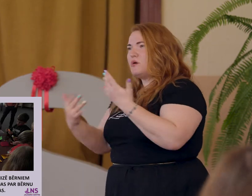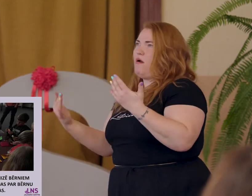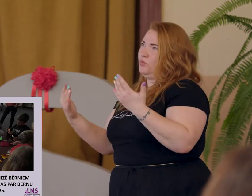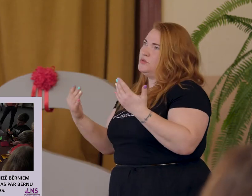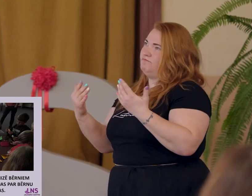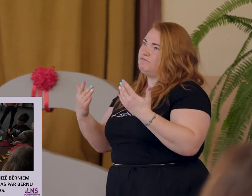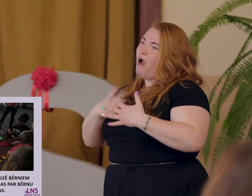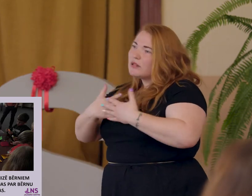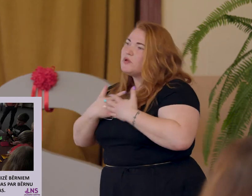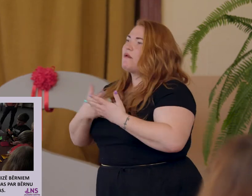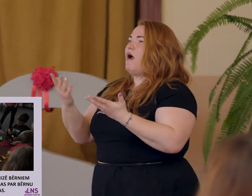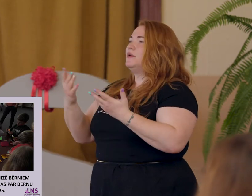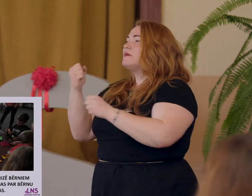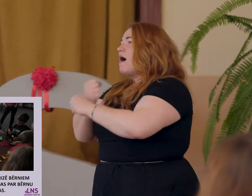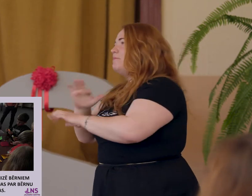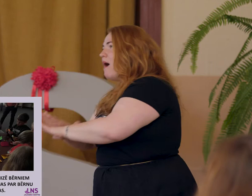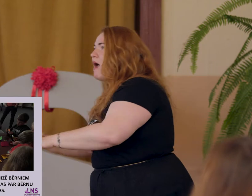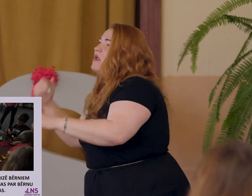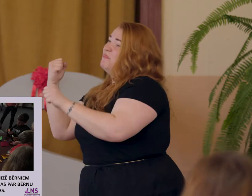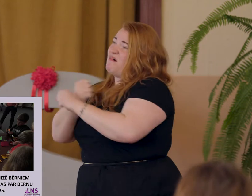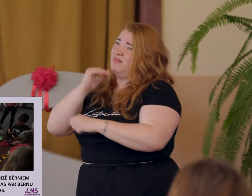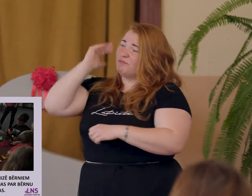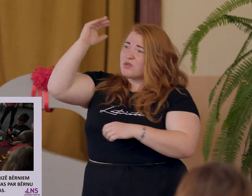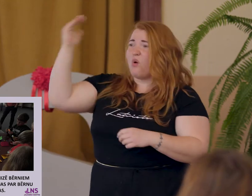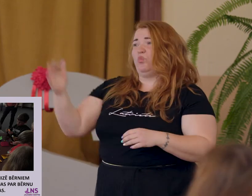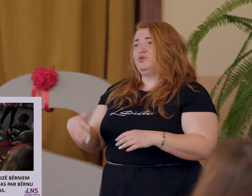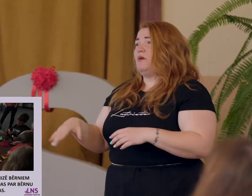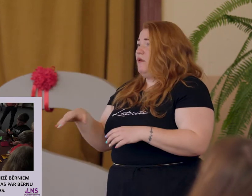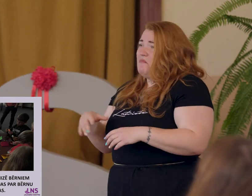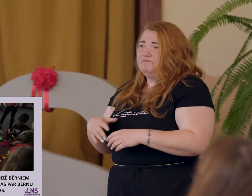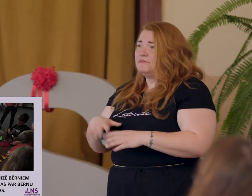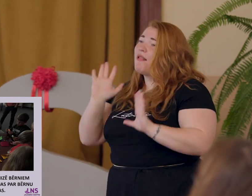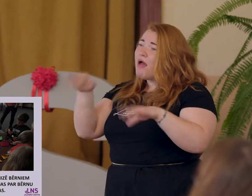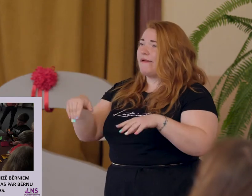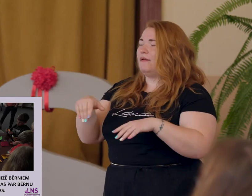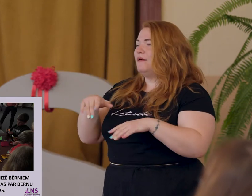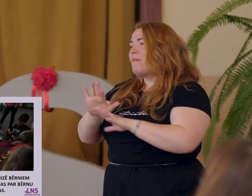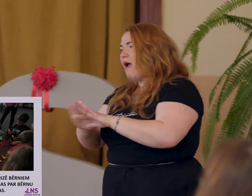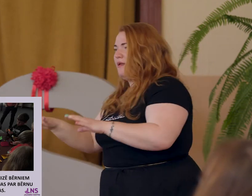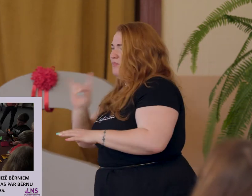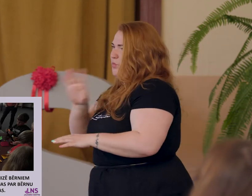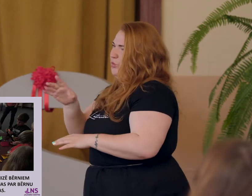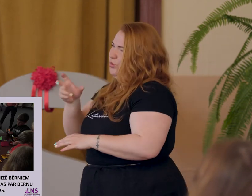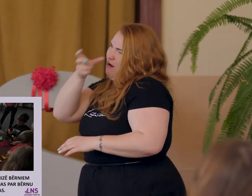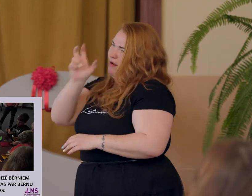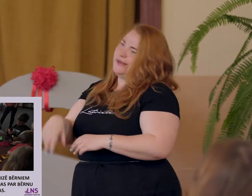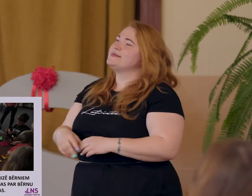un organizējam dažādas aktivitātes, darbs ar bērniem, darbs ar pieaugušajiem, lai bērniem arī